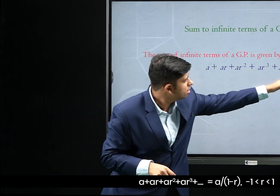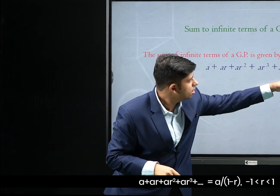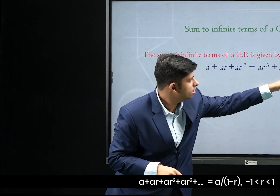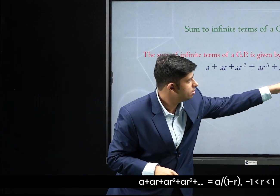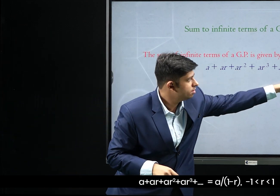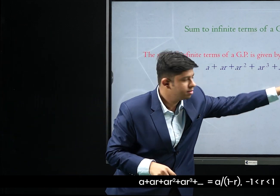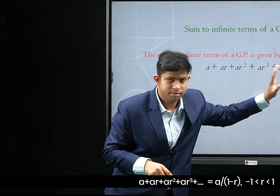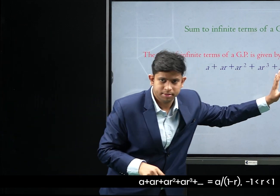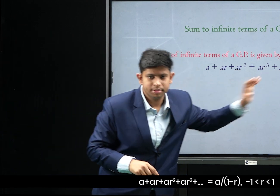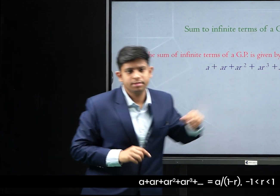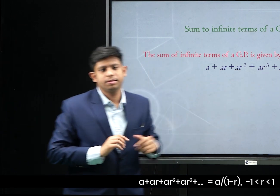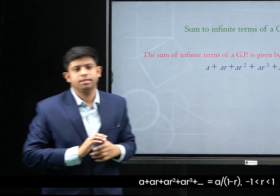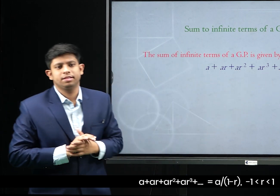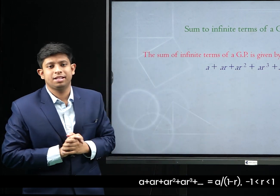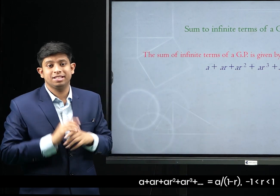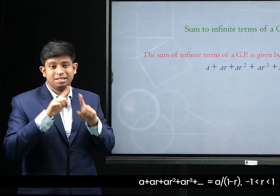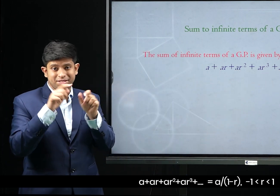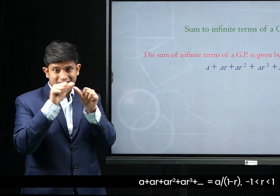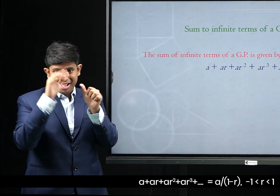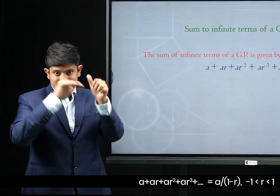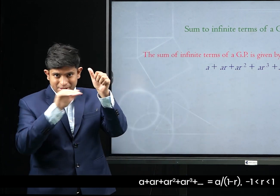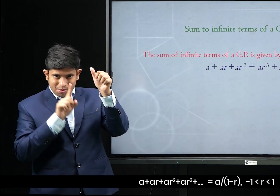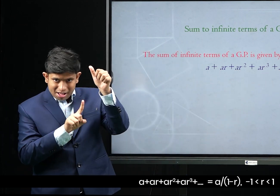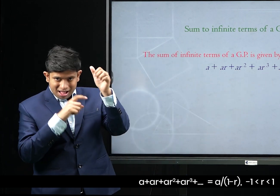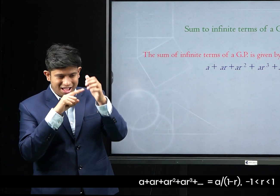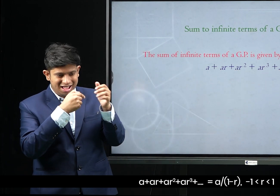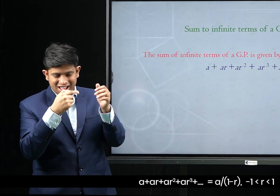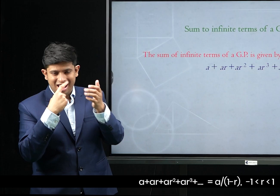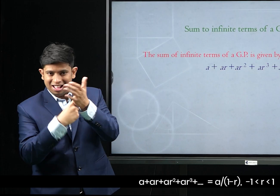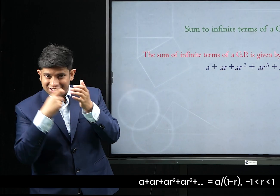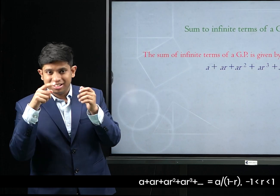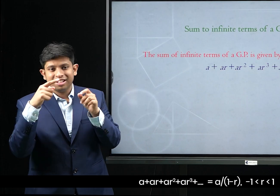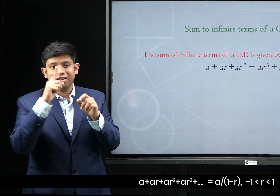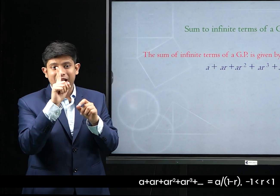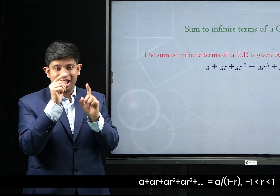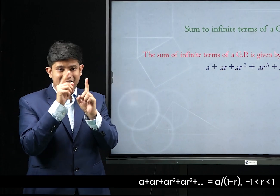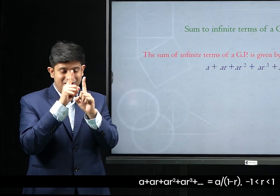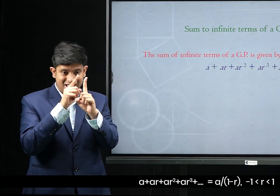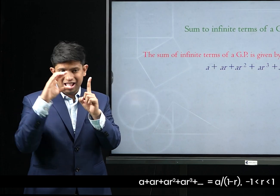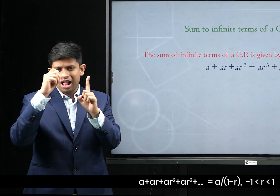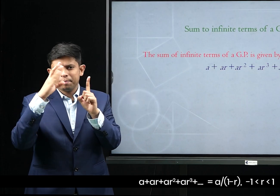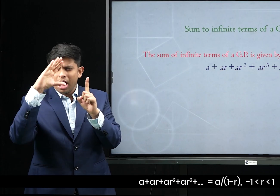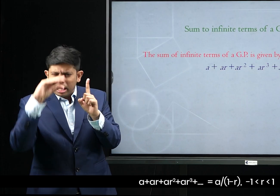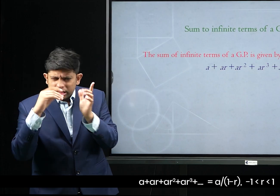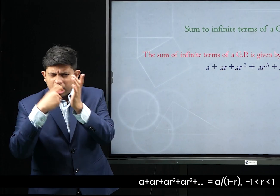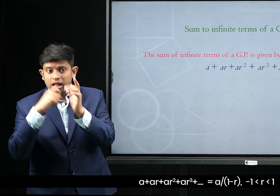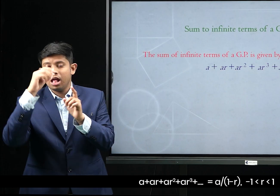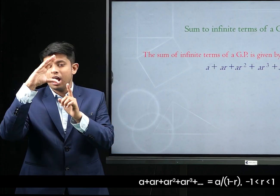ஏஆர் மேலிலக்கு 3 கூட்டல் டேஷ் ஈடு ஏ கீழிலக்கு அடைப்புக்குறிக்குள் 1 கழித்தல்